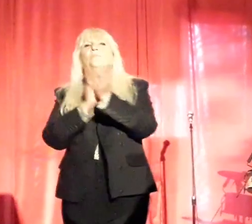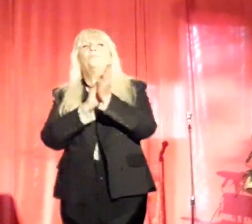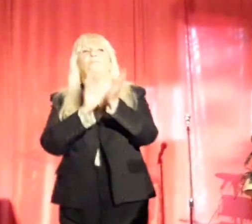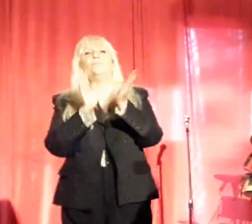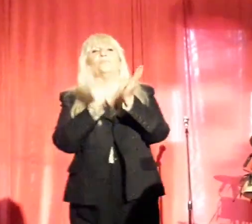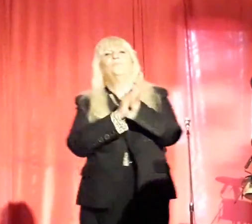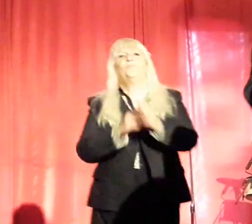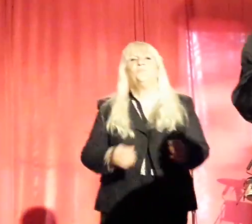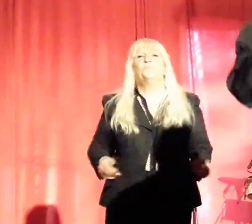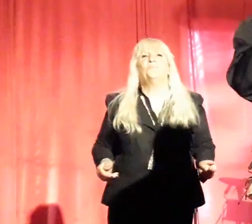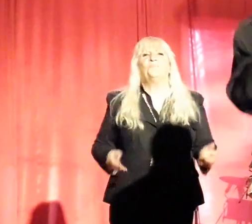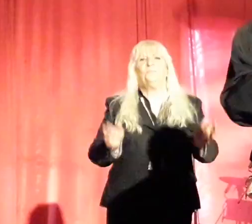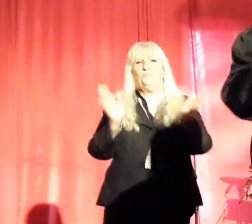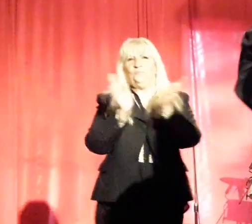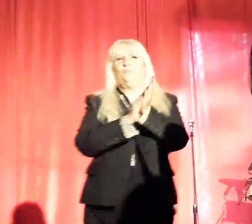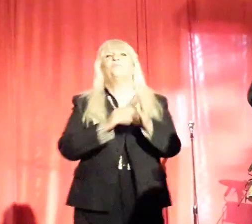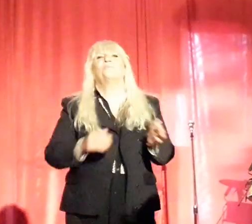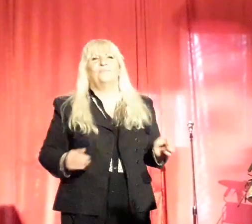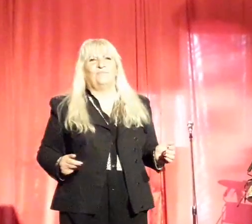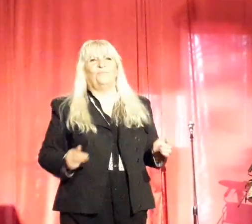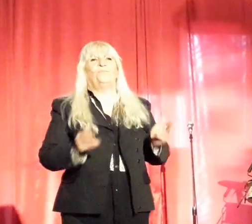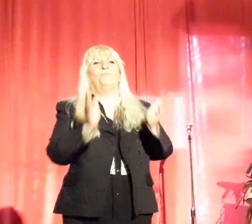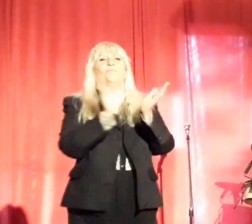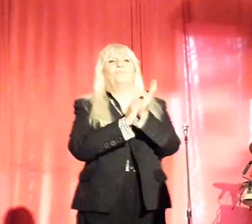El sonido de palmas está mejor, ¿eh?